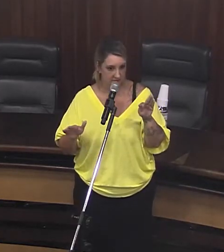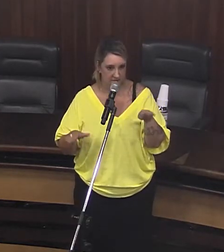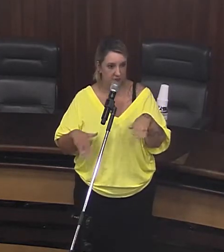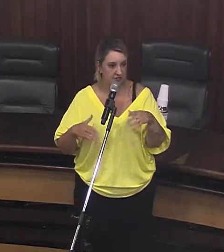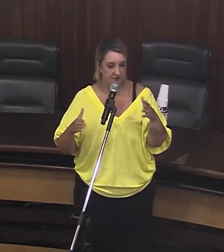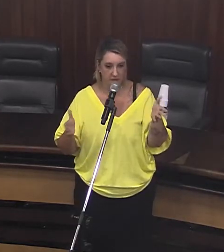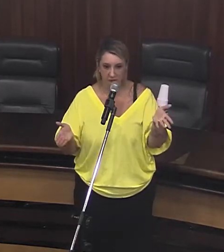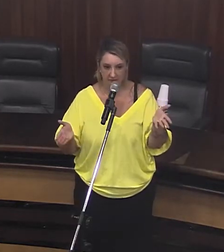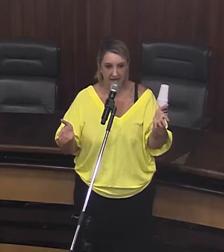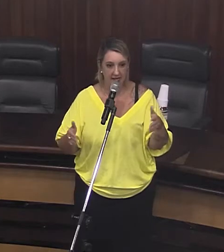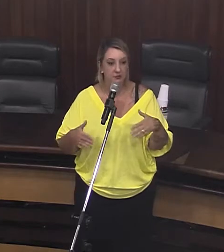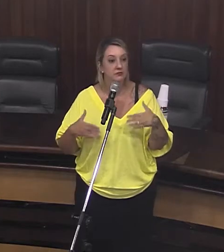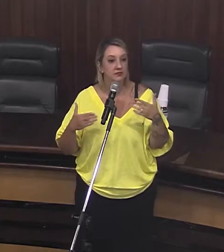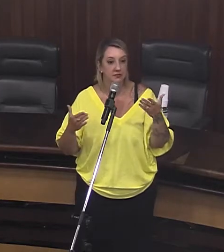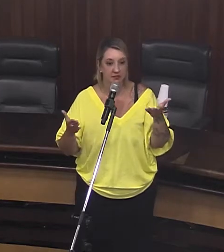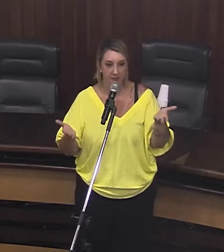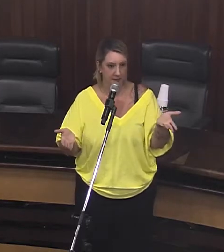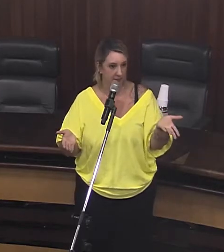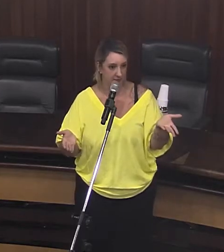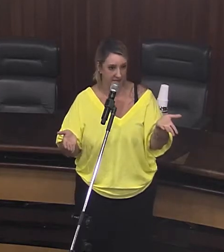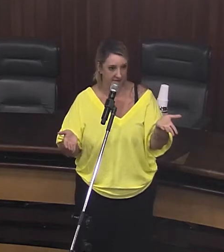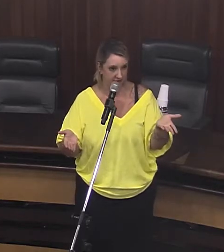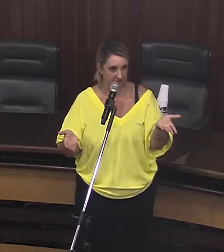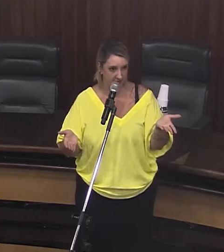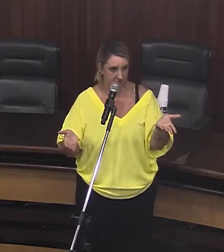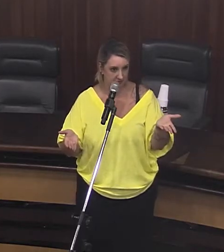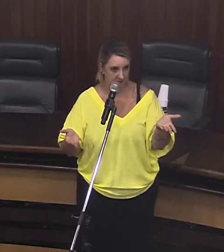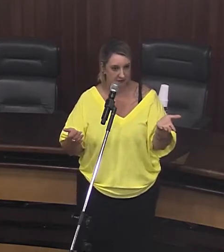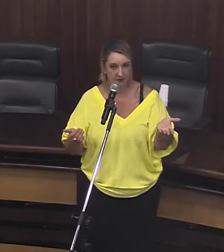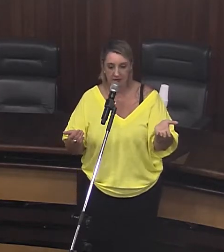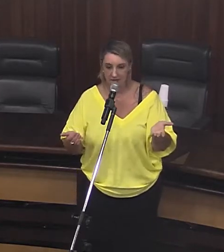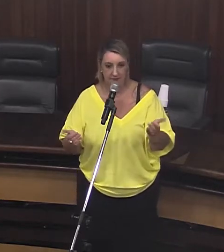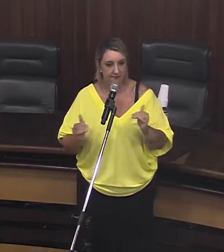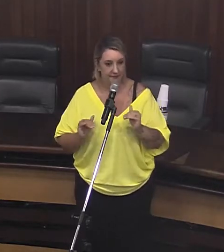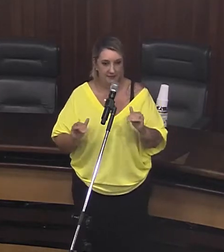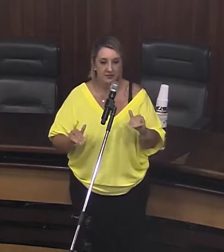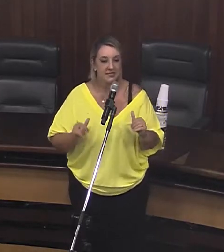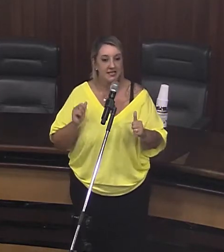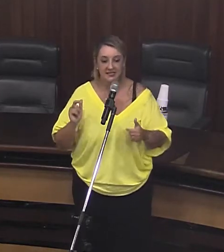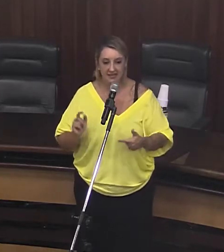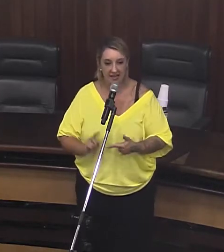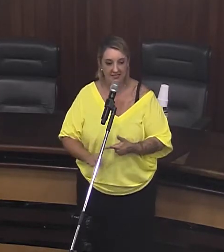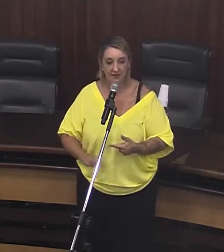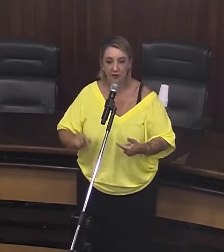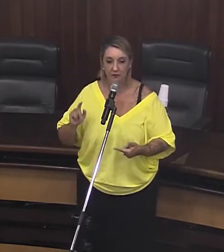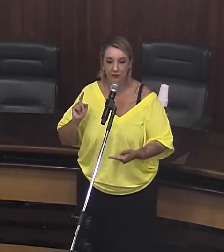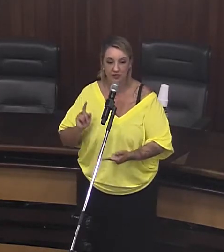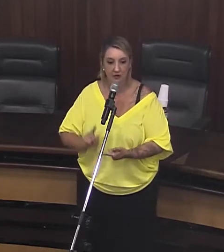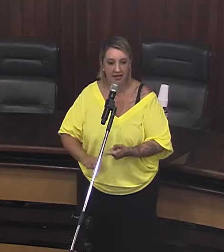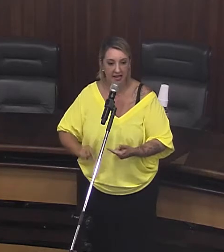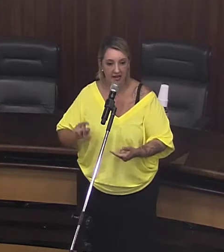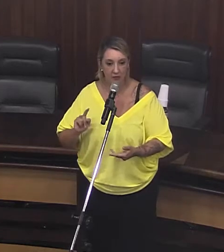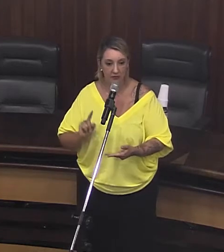nunca tiveram contato, estão tendo pela primeira vez. Então, assim, esquece, vai confundir o H com